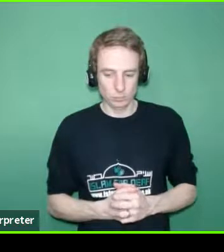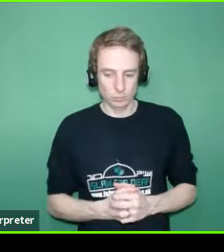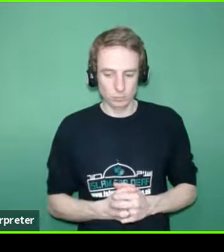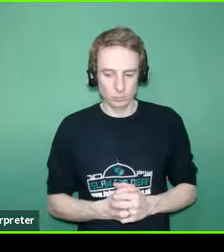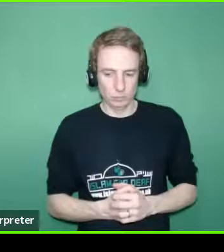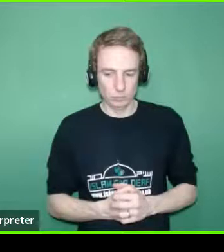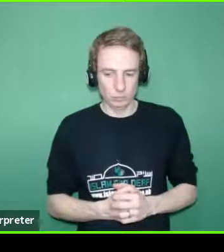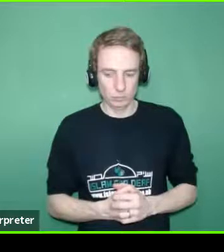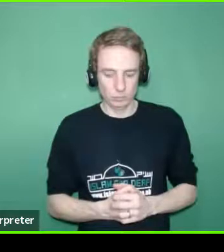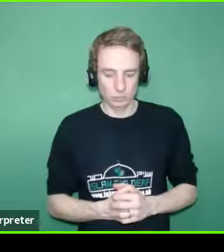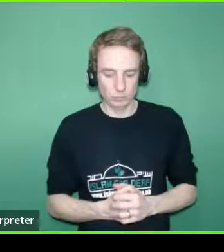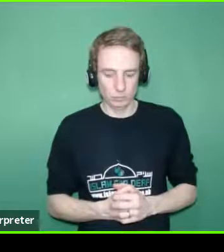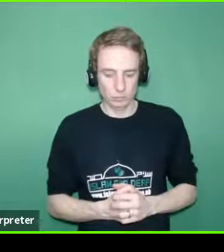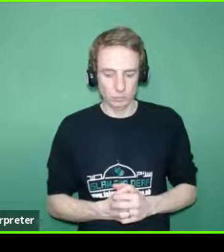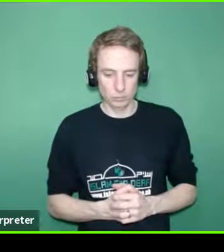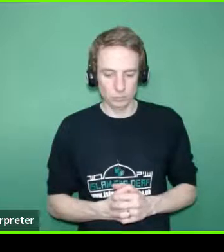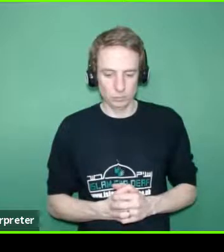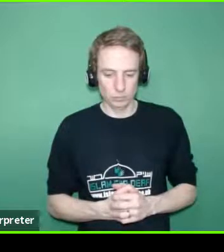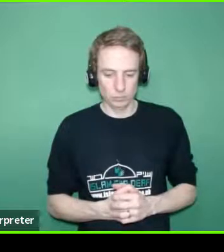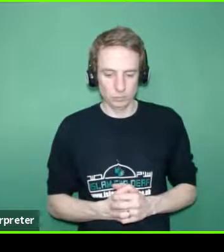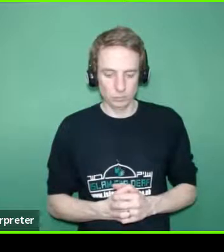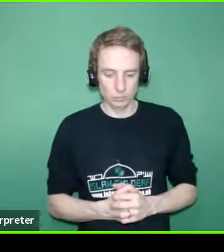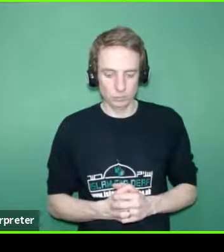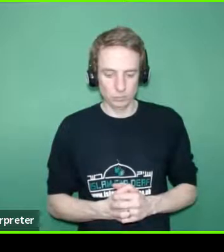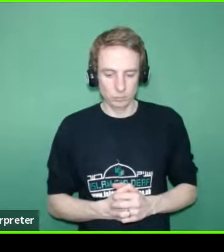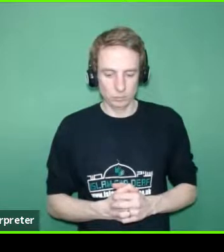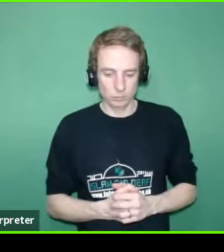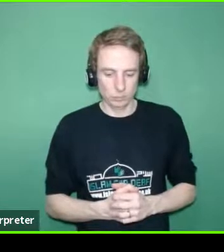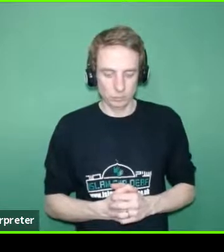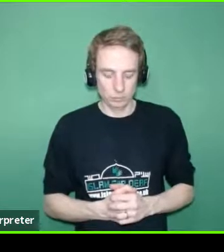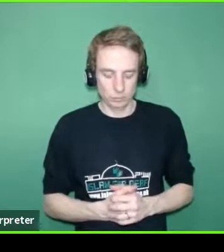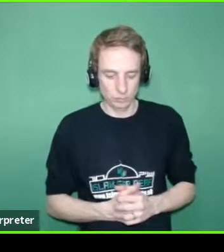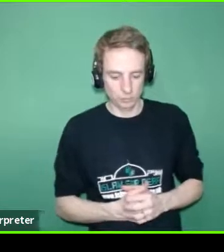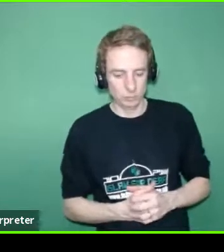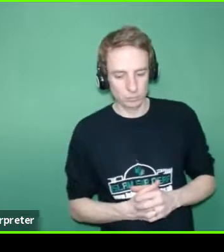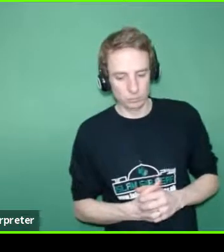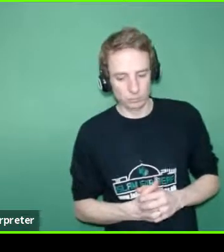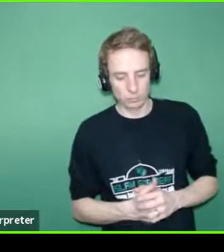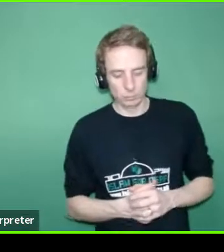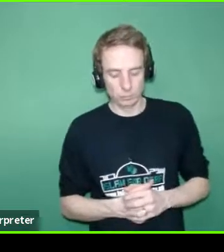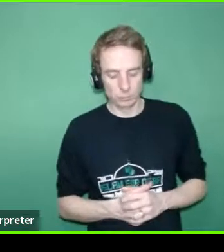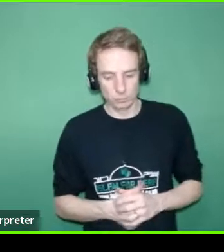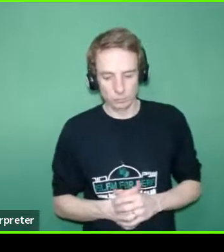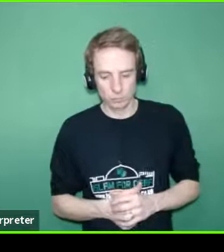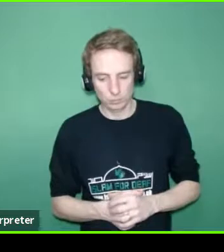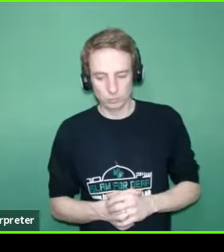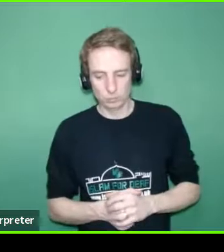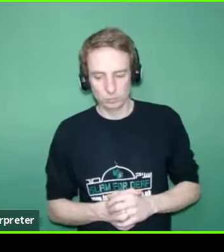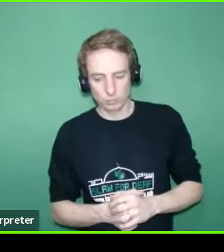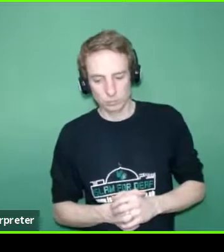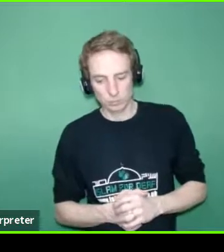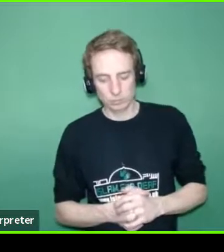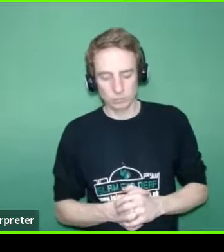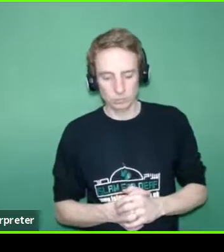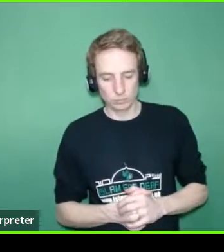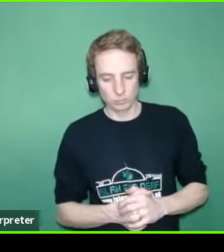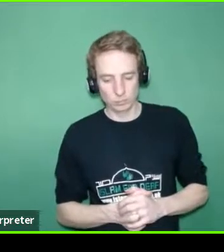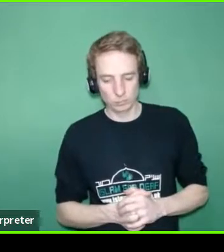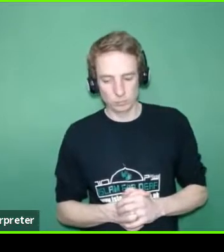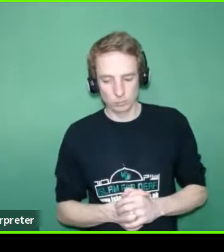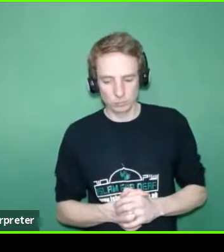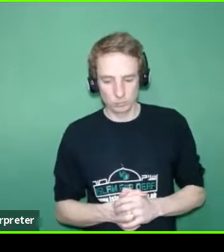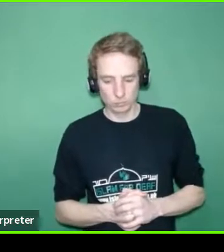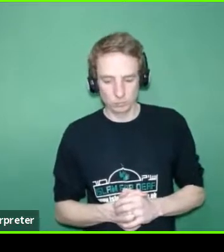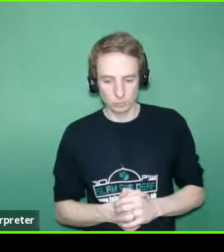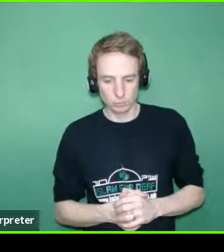بقبيلة مضر هو أن مضر كانت لا تغيره بل توقعه